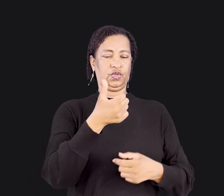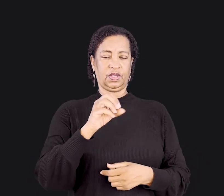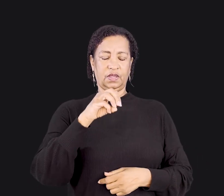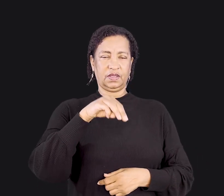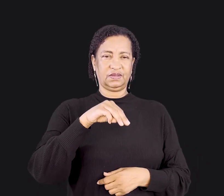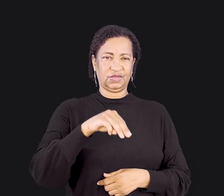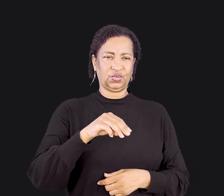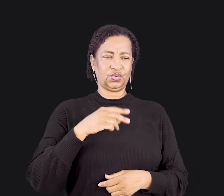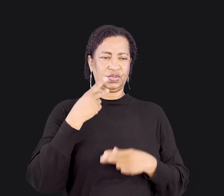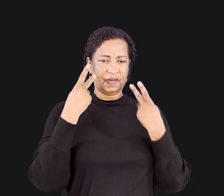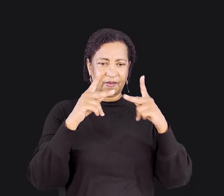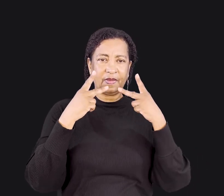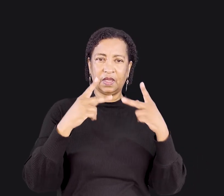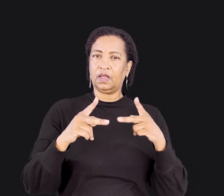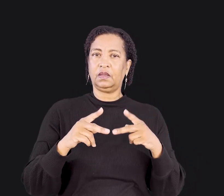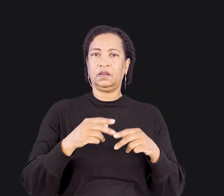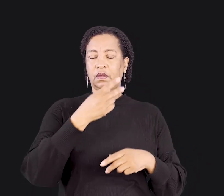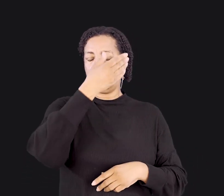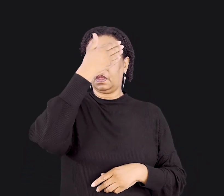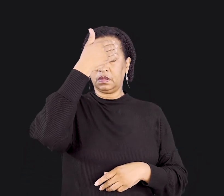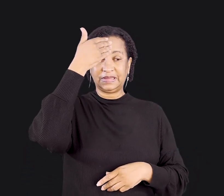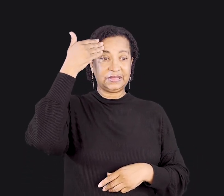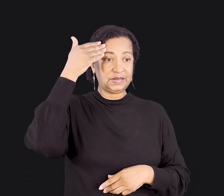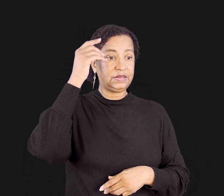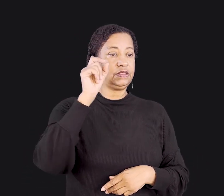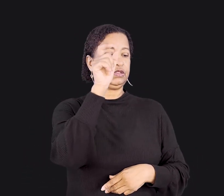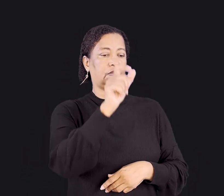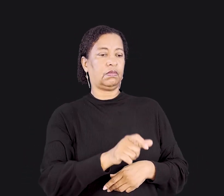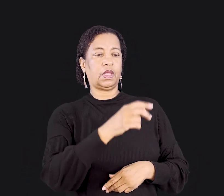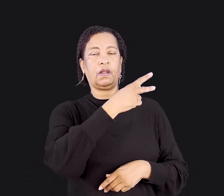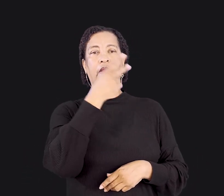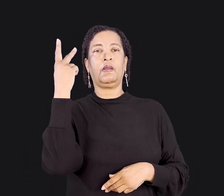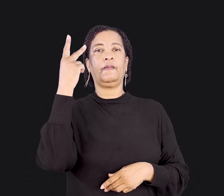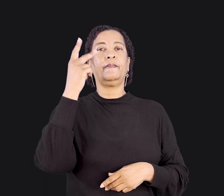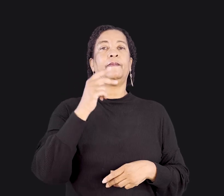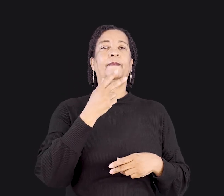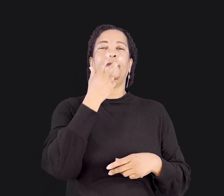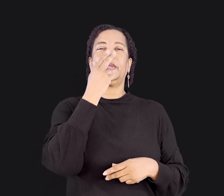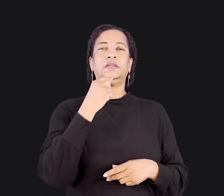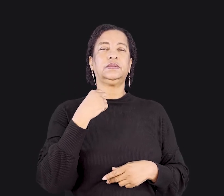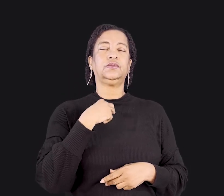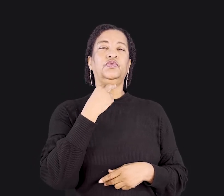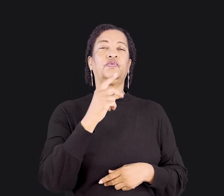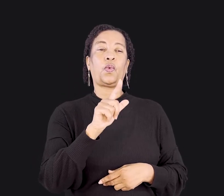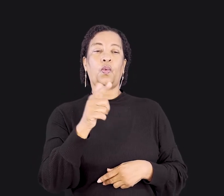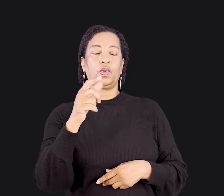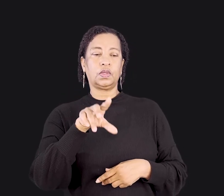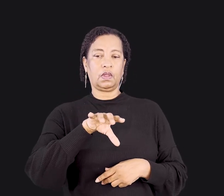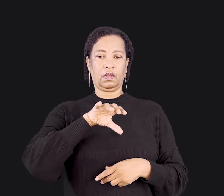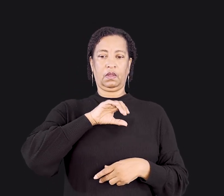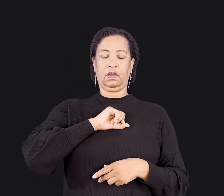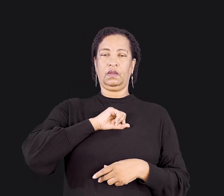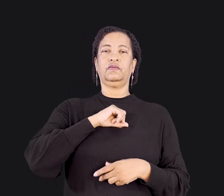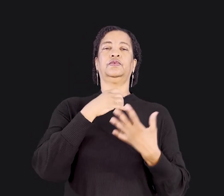minutos ninguém se lembrava quem era Moody. Era como se ouvissem outra voz e antes de se darem conta, se